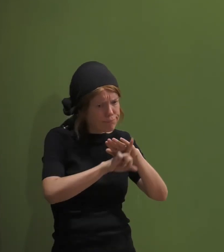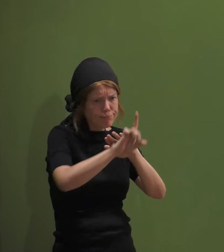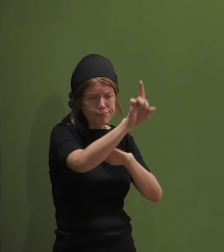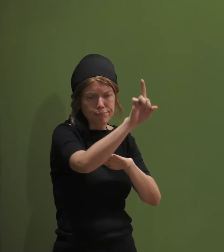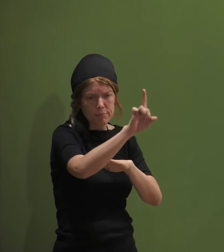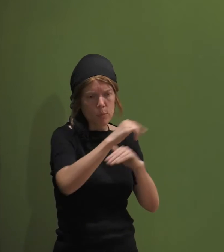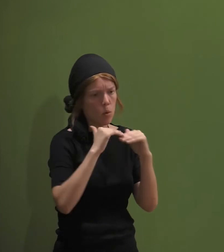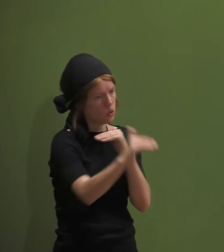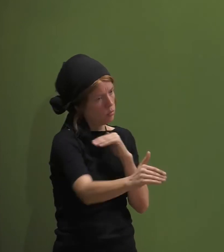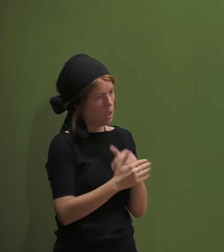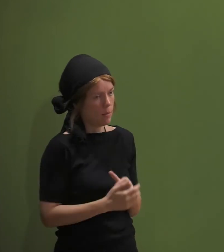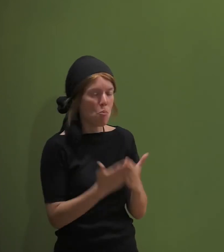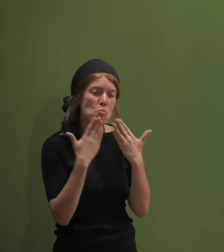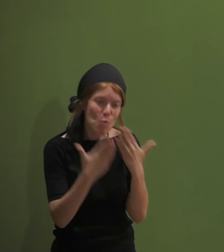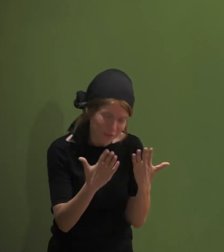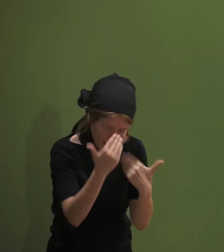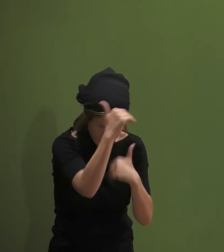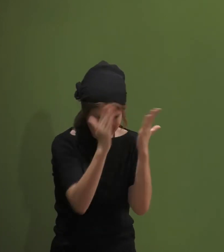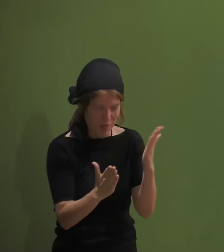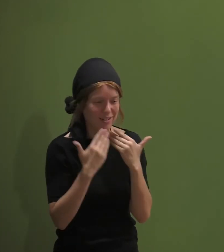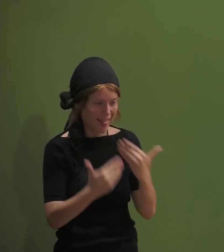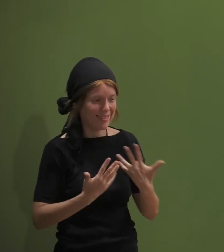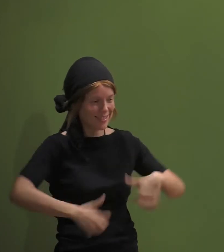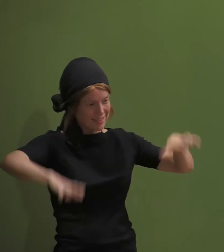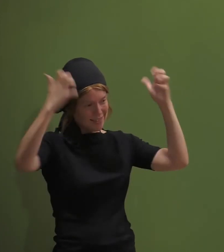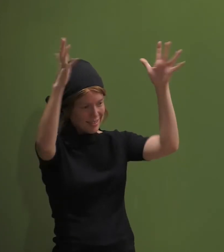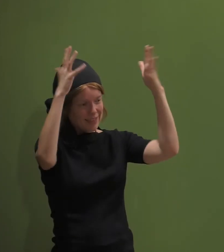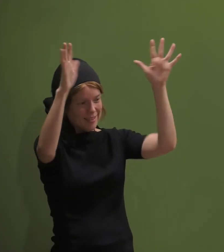no, de forma sostenible. Muchas gracias por su atención.